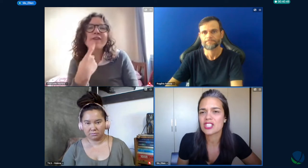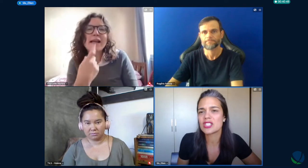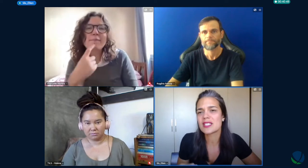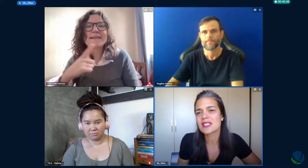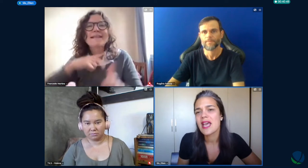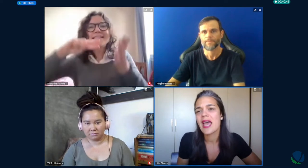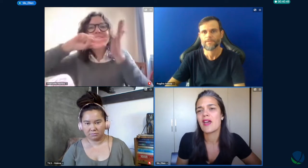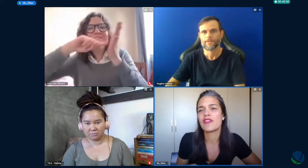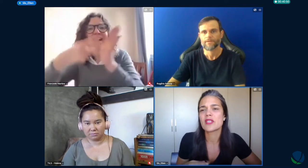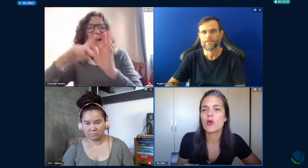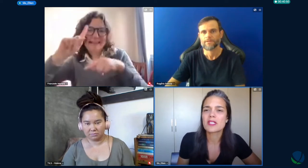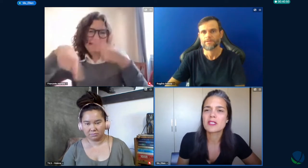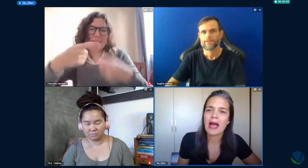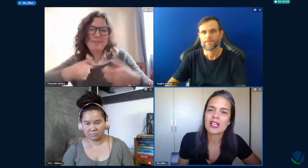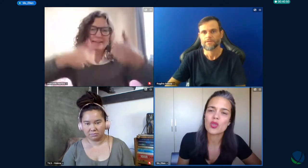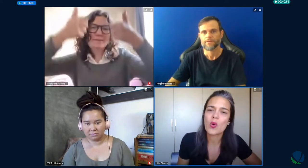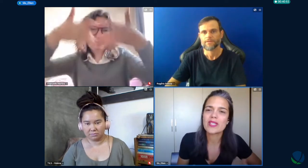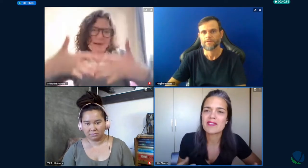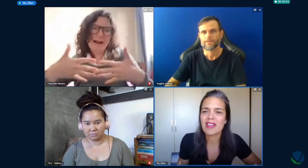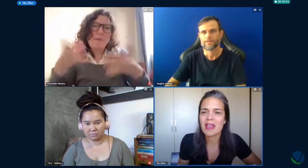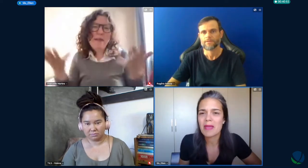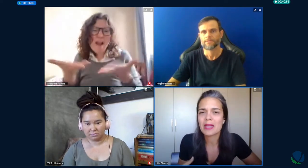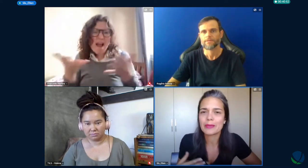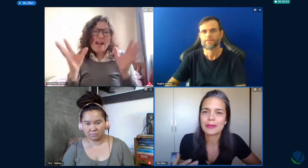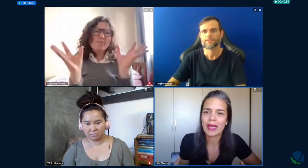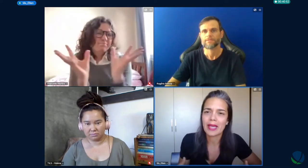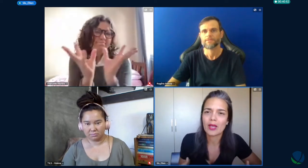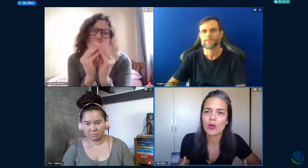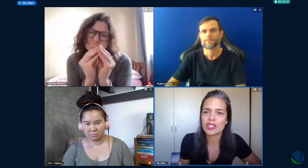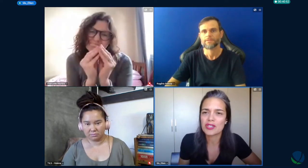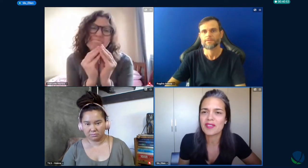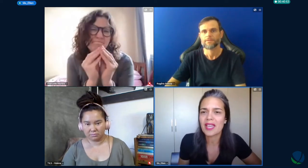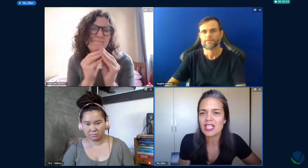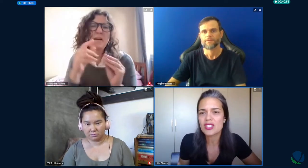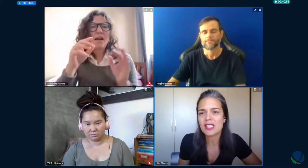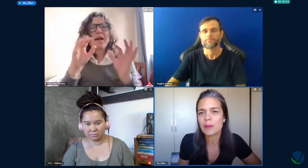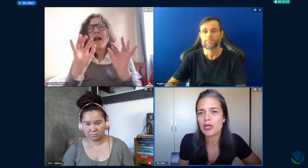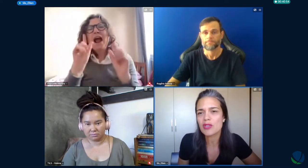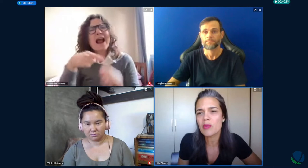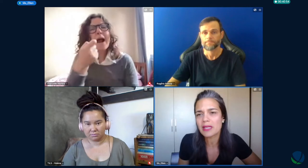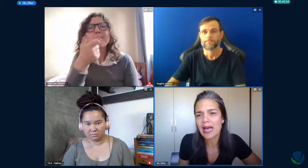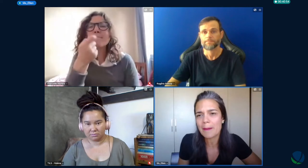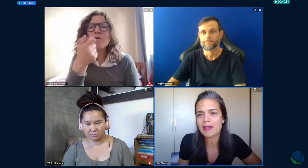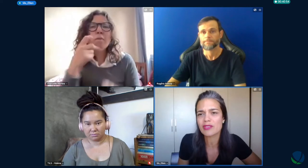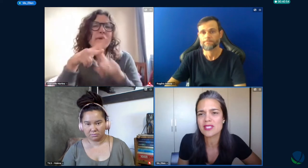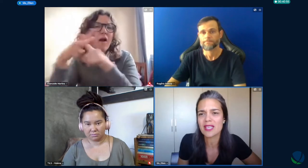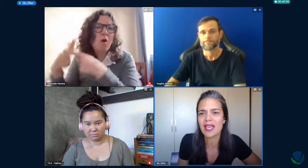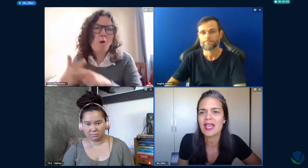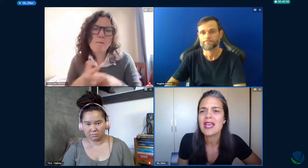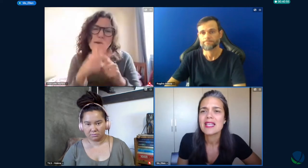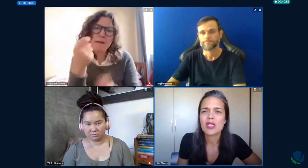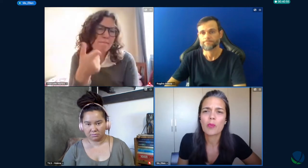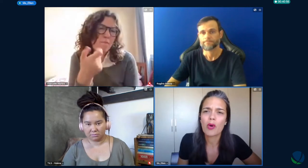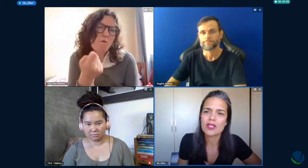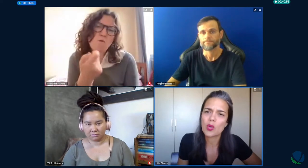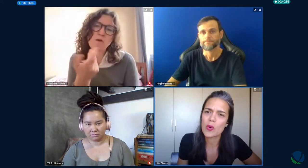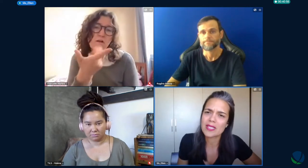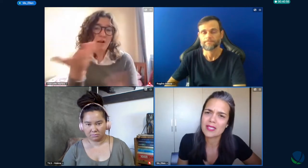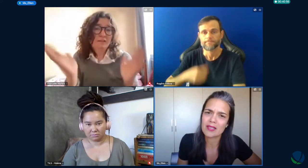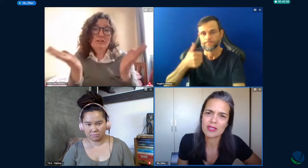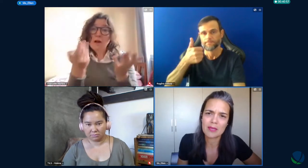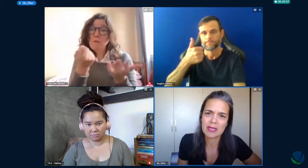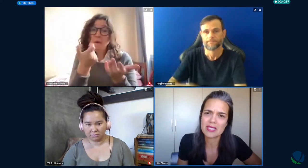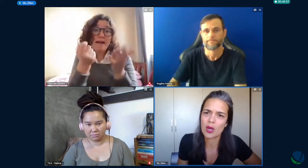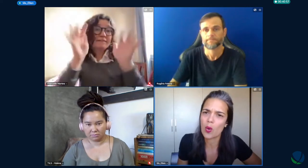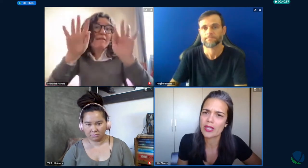das páginas. Eu fiz algumas marcações em vermelho, em cores diferentes, que depois eu vou mandar para você. São poucas